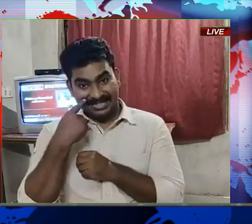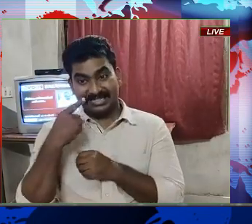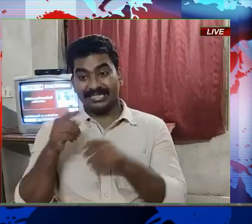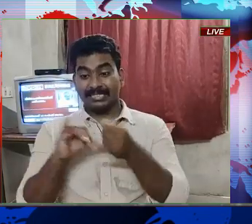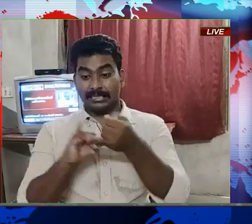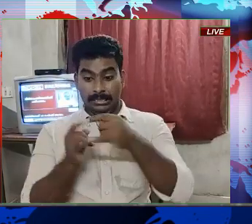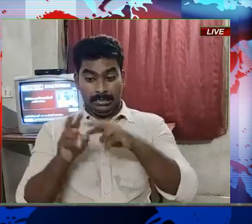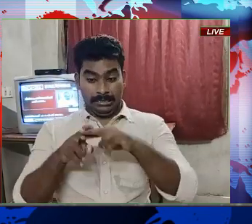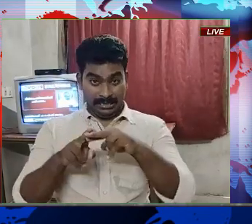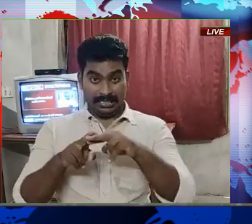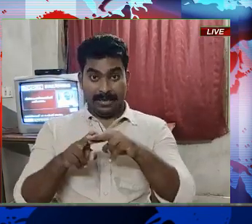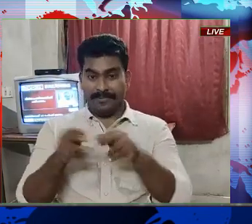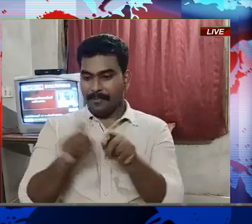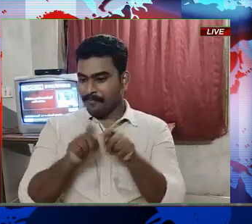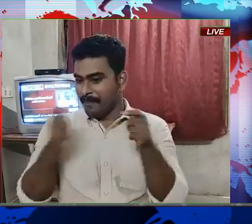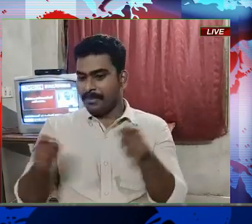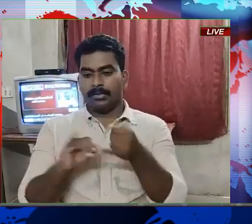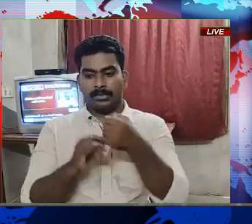പരാതികൾ അന്വേഷിച്ച്